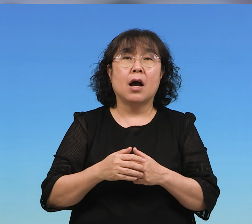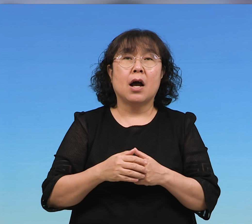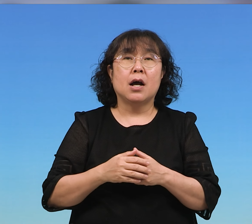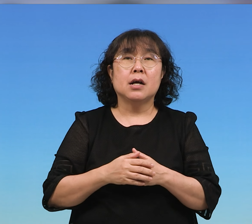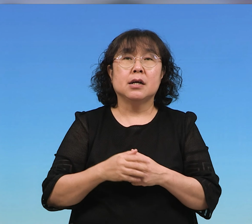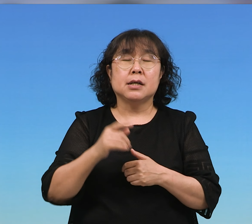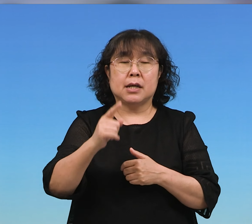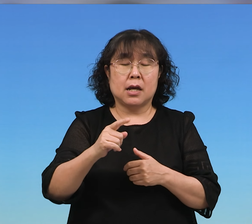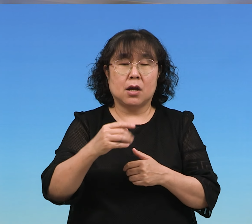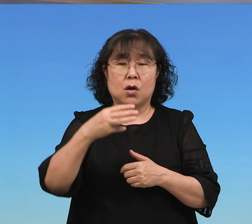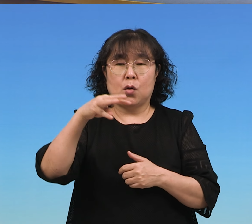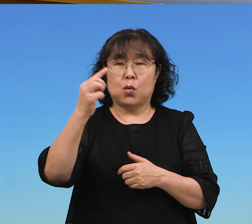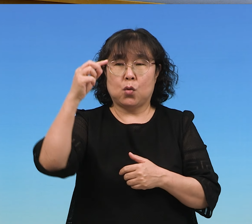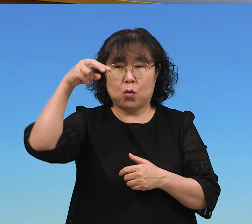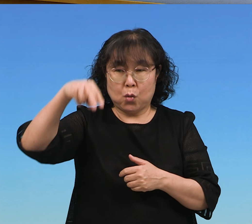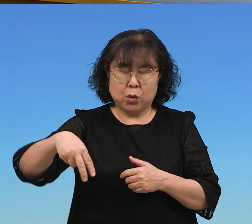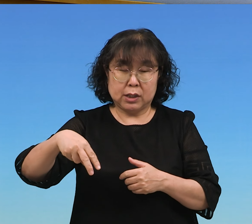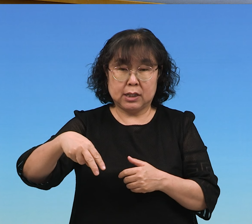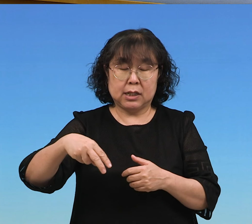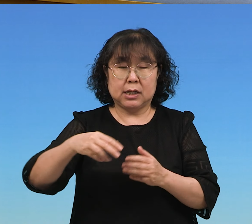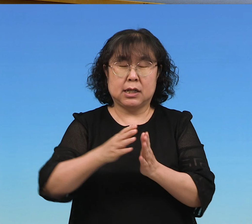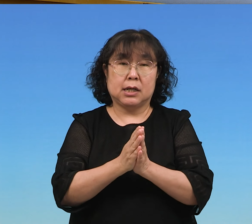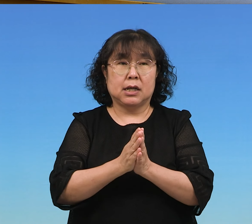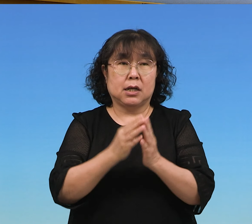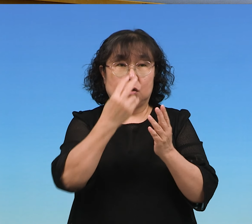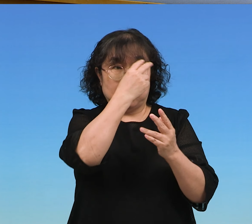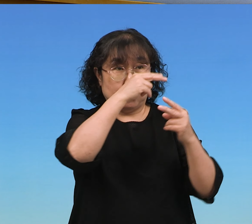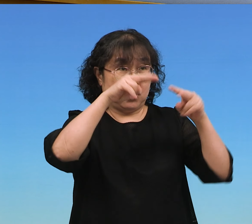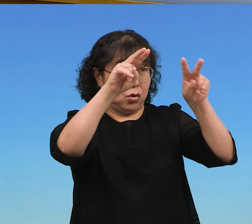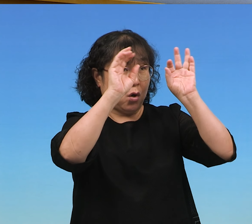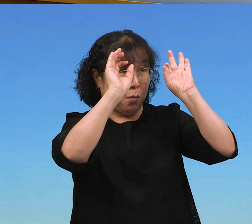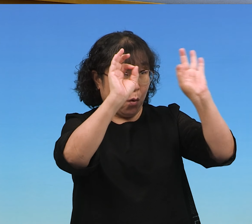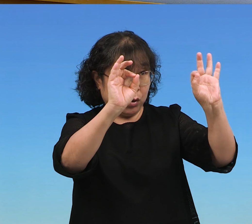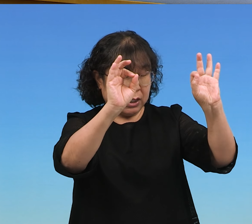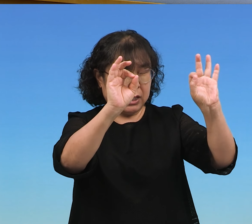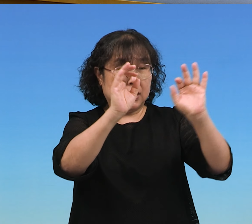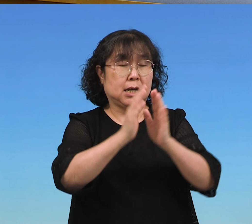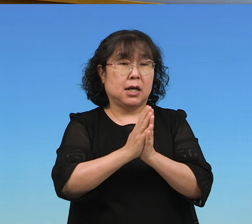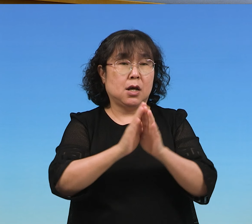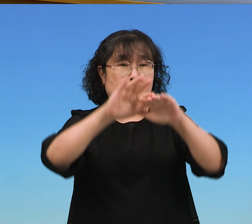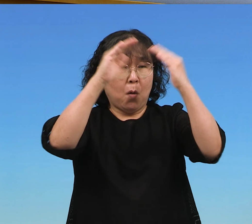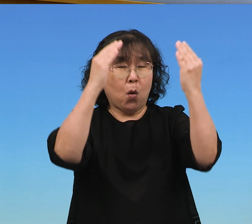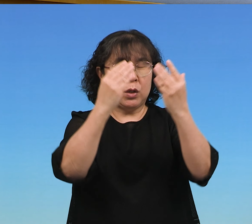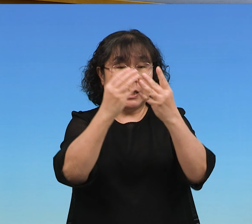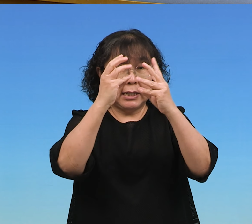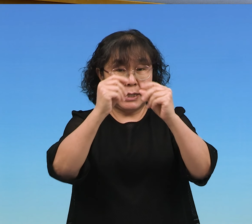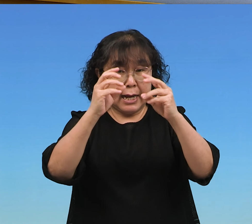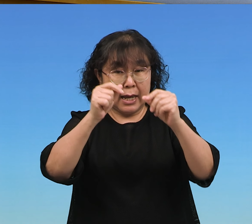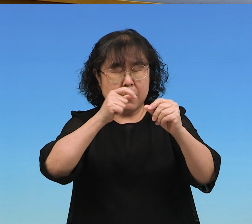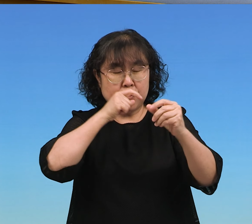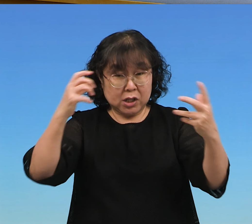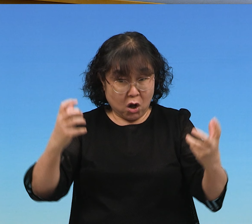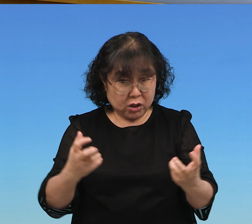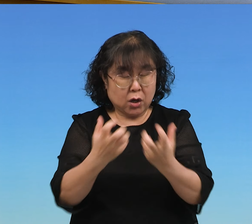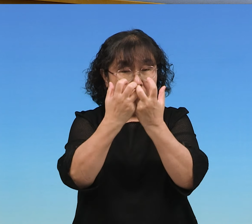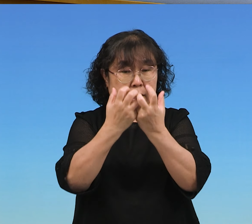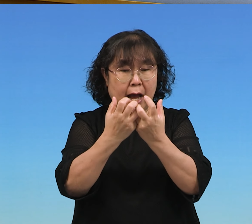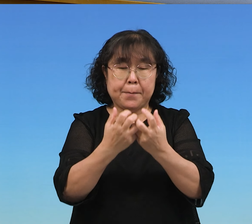그 창세기 19장 10절에 보니까 이에 롯이 눈을 들어 요단 지역을 바라본 즉 소알까지 온 땅에